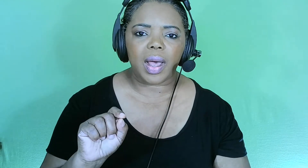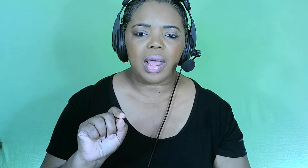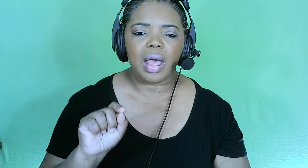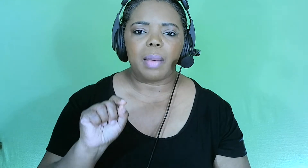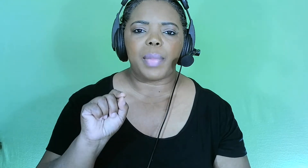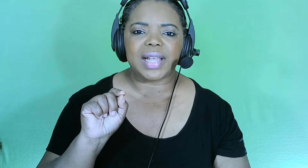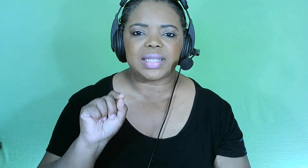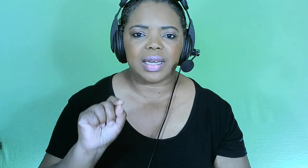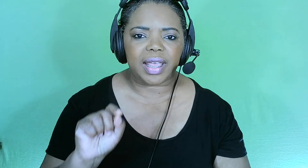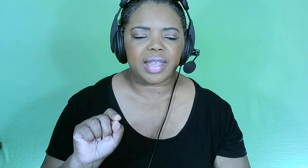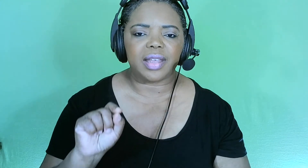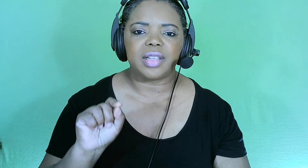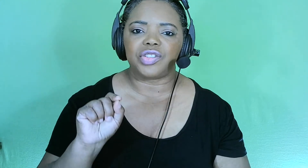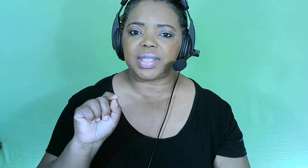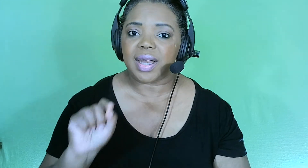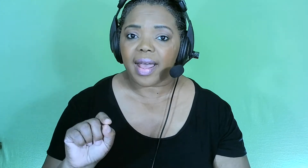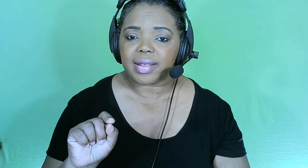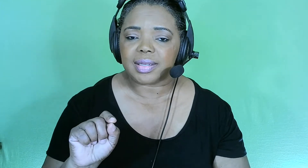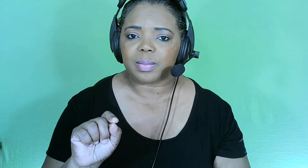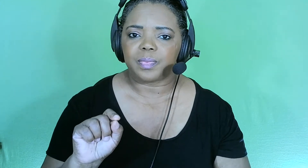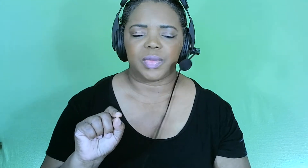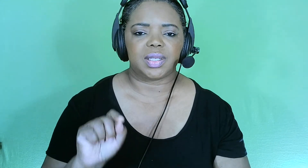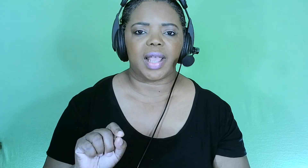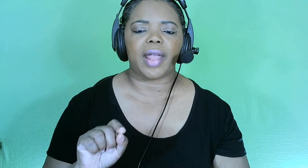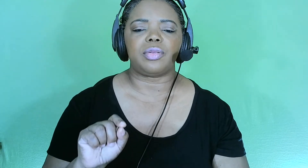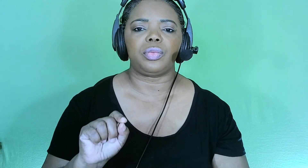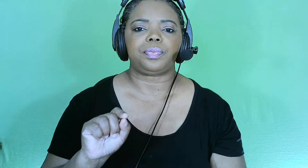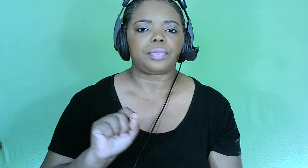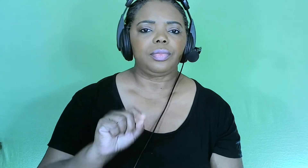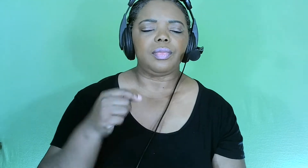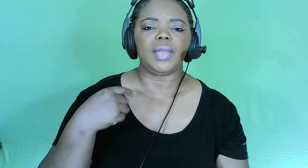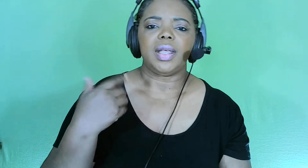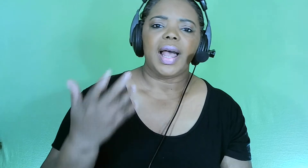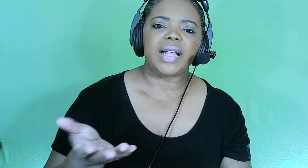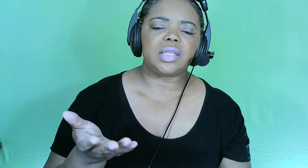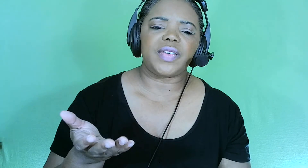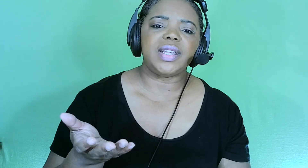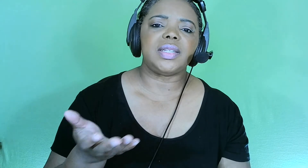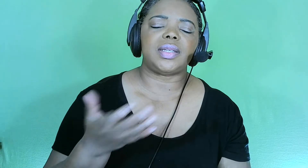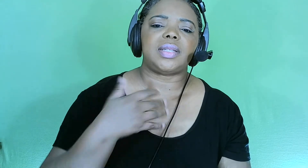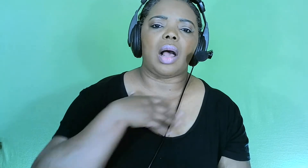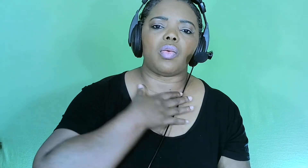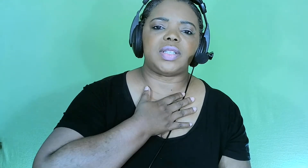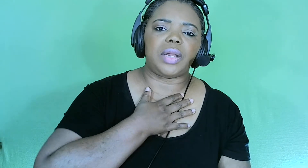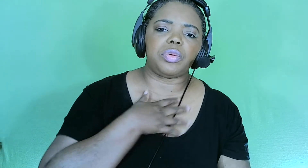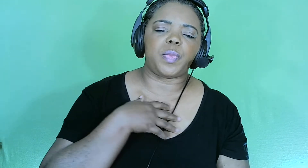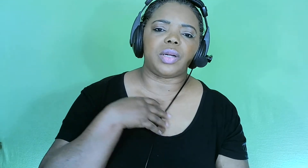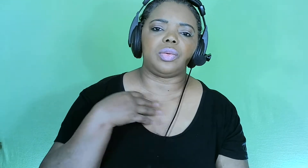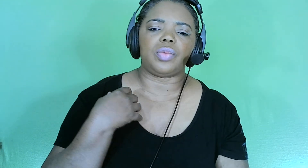Língua Brasileira de Sinais, certo? Às vezes, alguns alunos perguntam